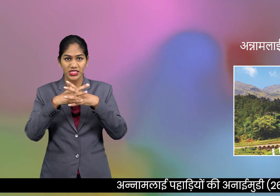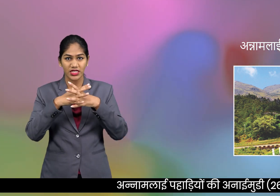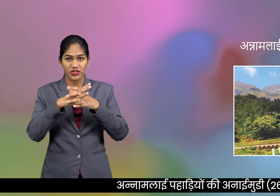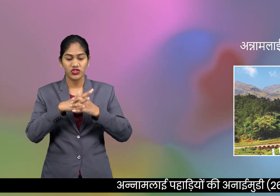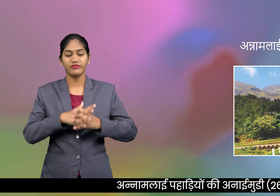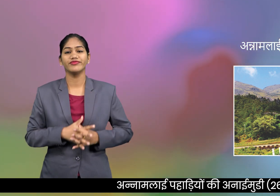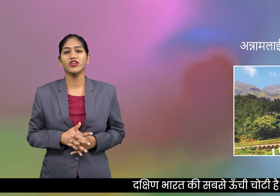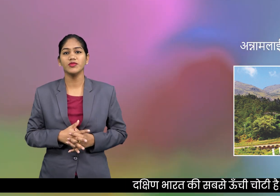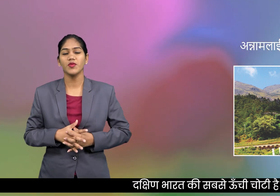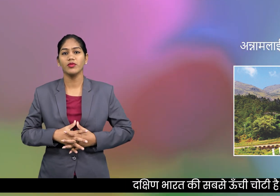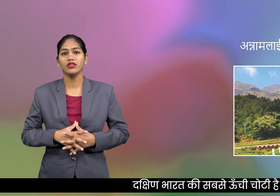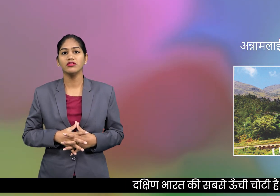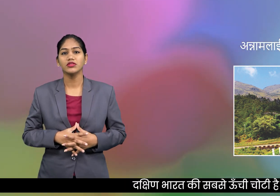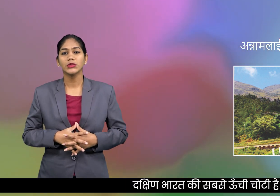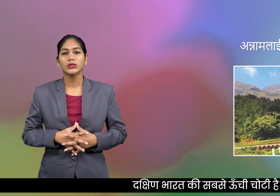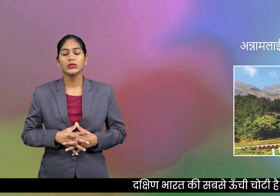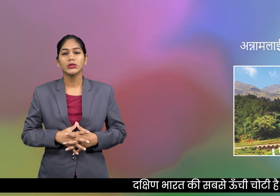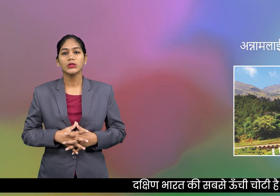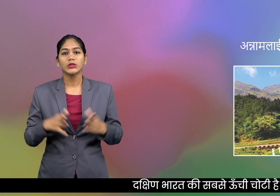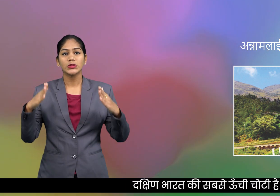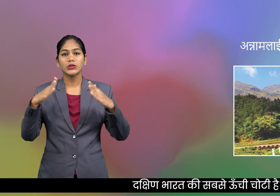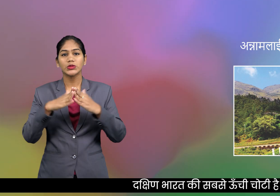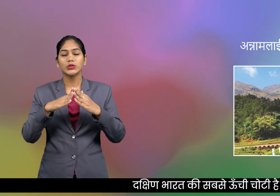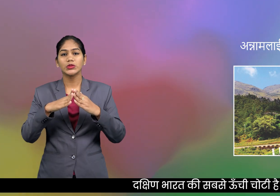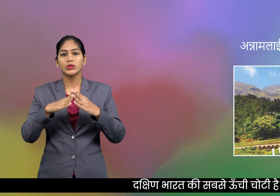2665 मीटर दक्षिण भारत की सबसे ऊंची चोटी है।